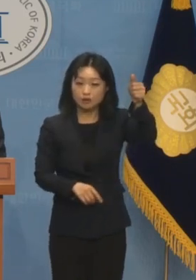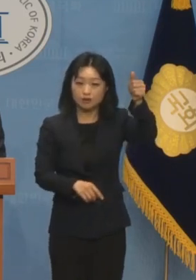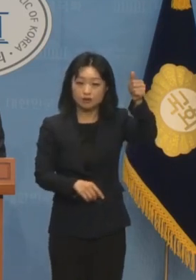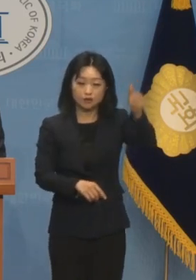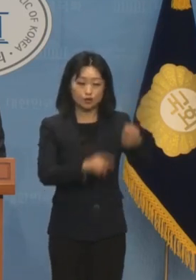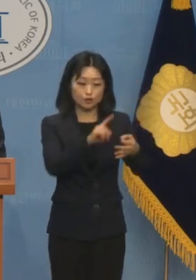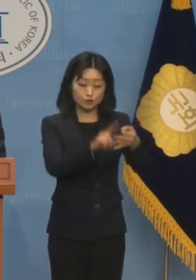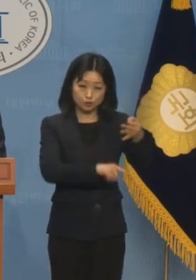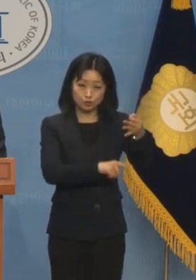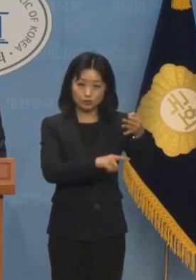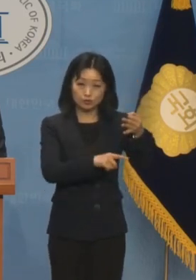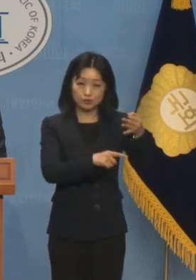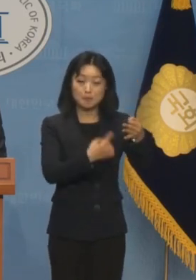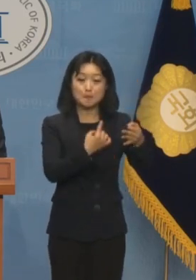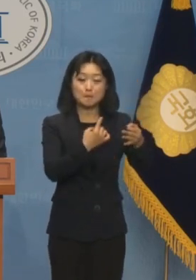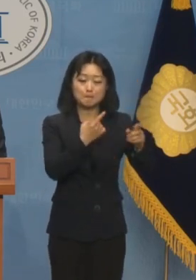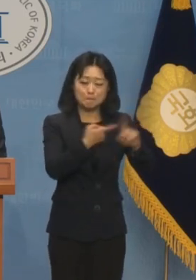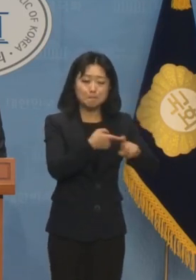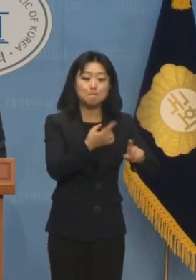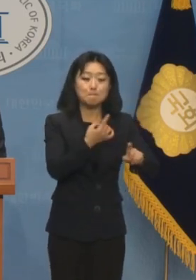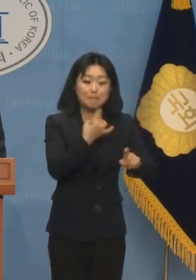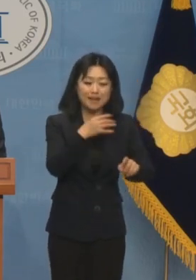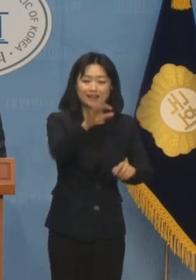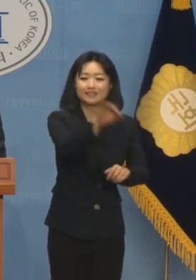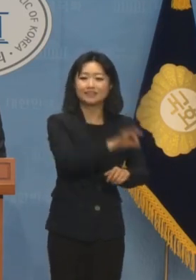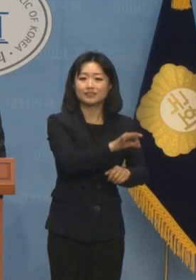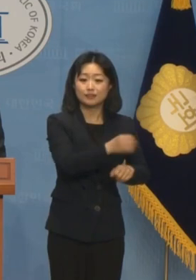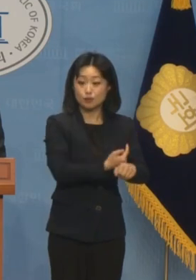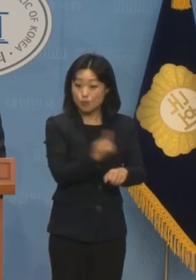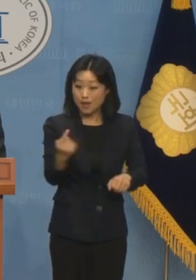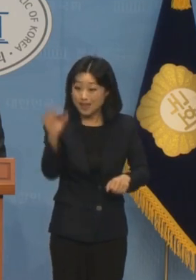친윤계를 빼고는 쓸 인물이 없습니까?